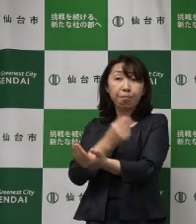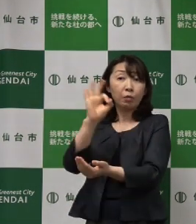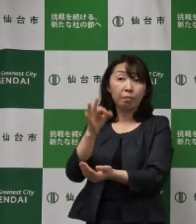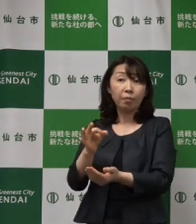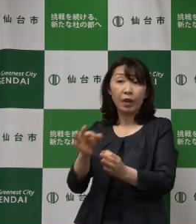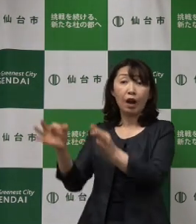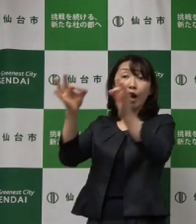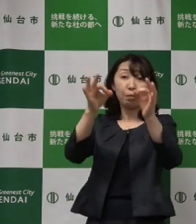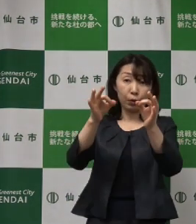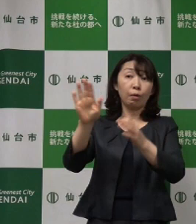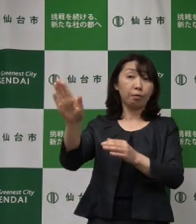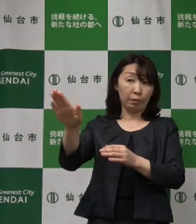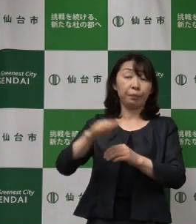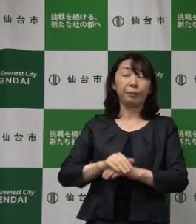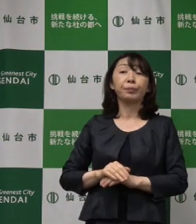も